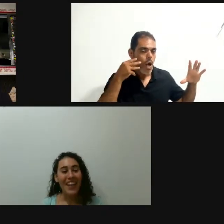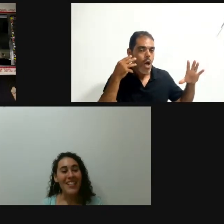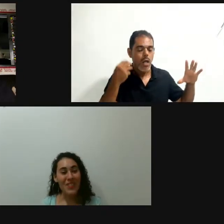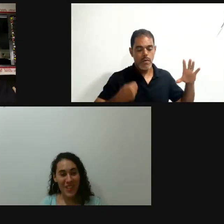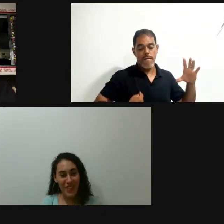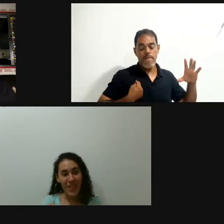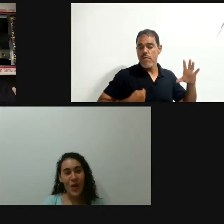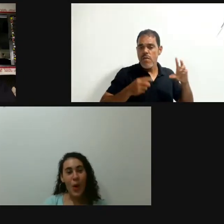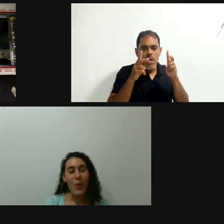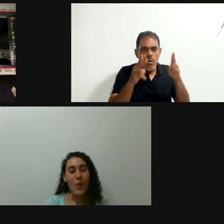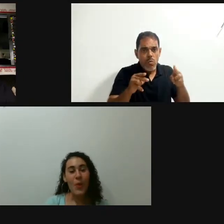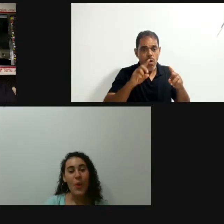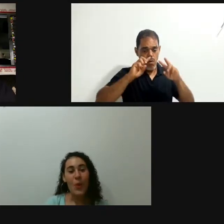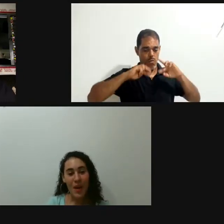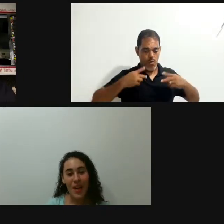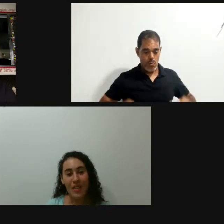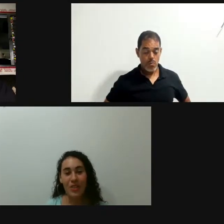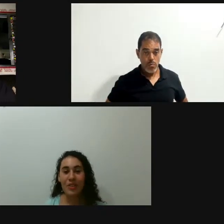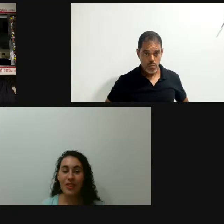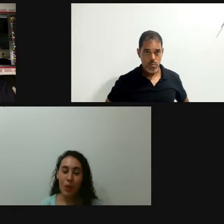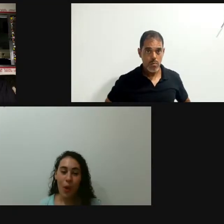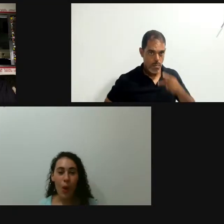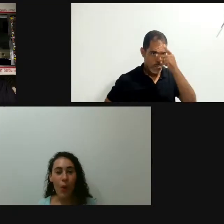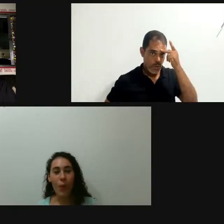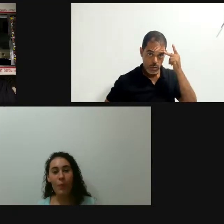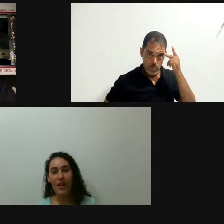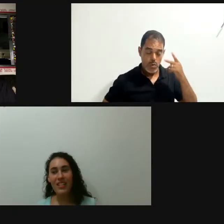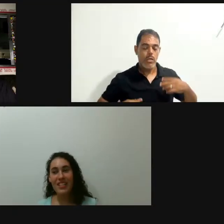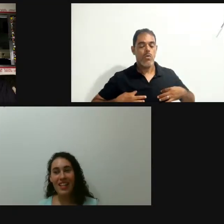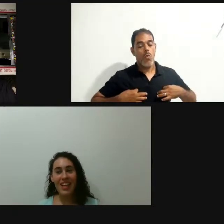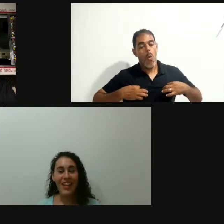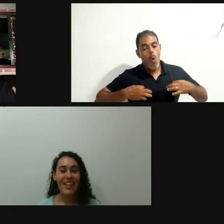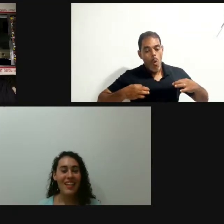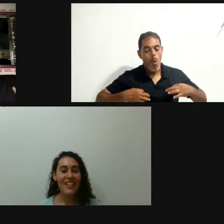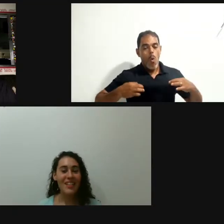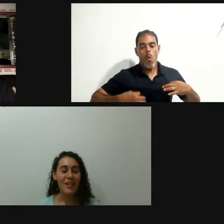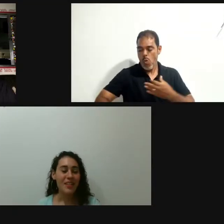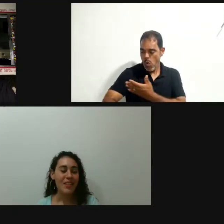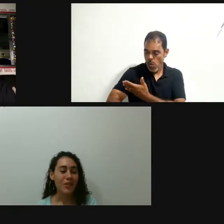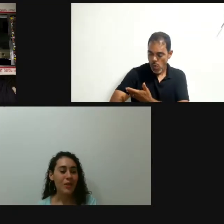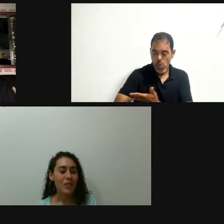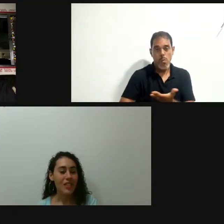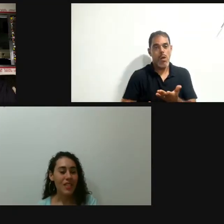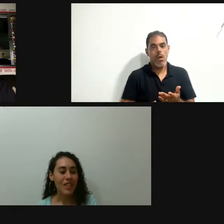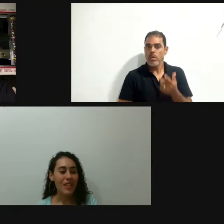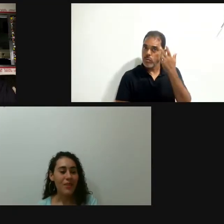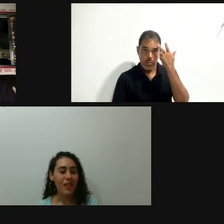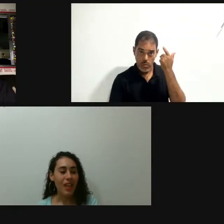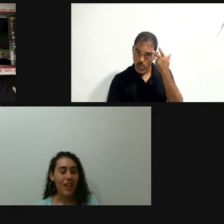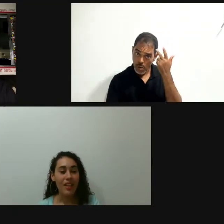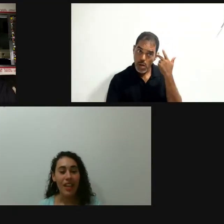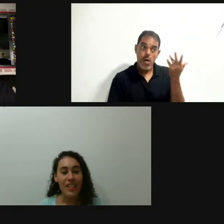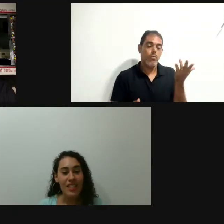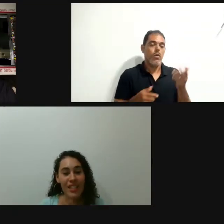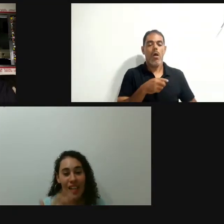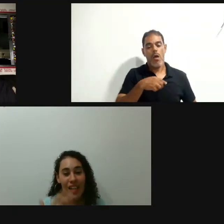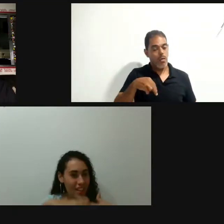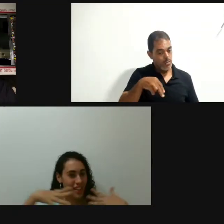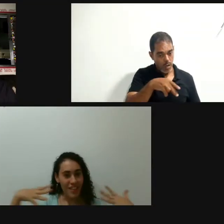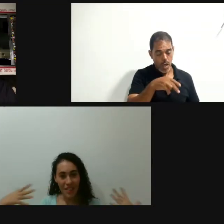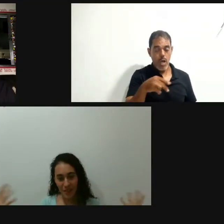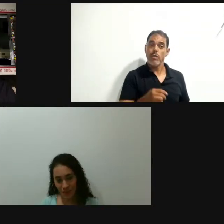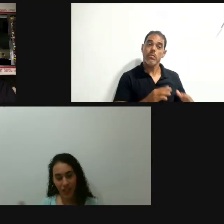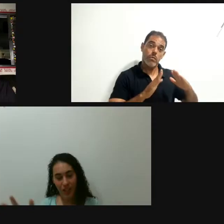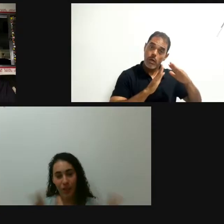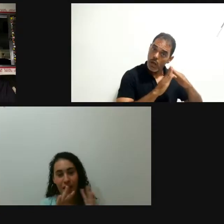É que eles vivem como humanos, né? Usam roupas, eles, vamos dizer, têm as